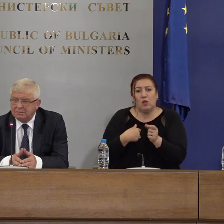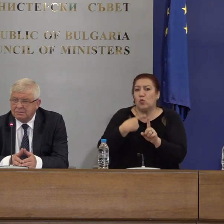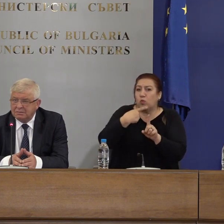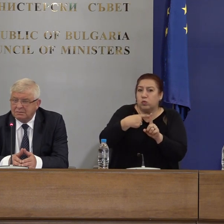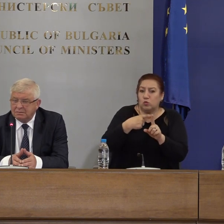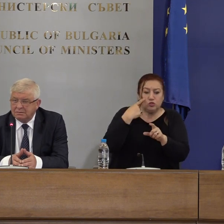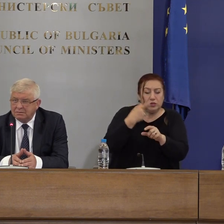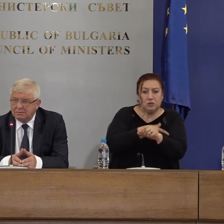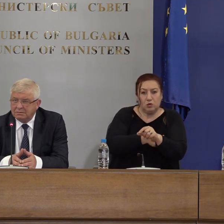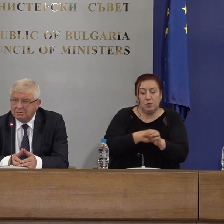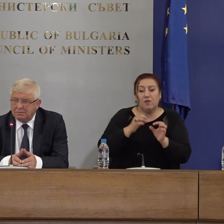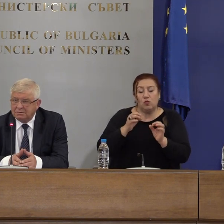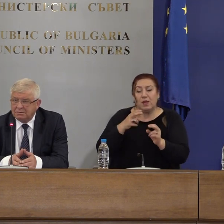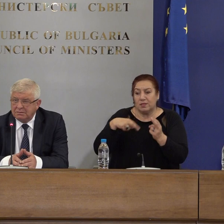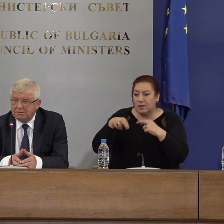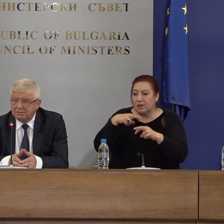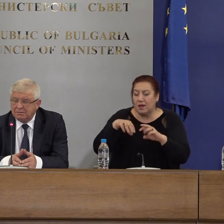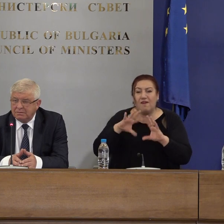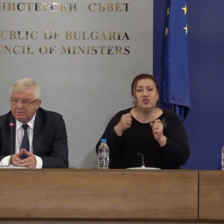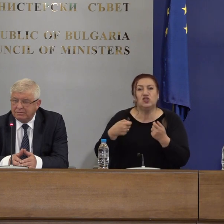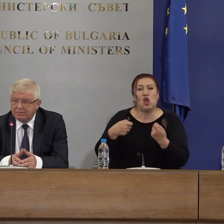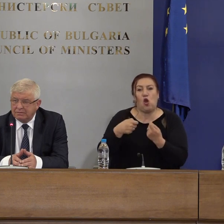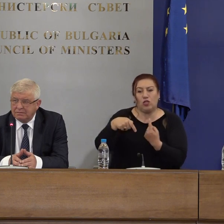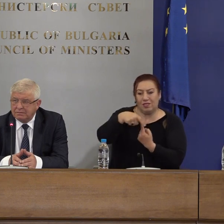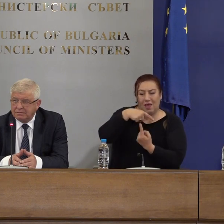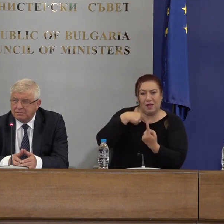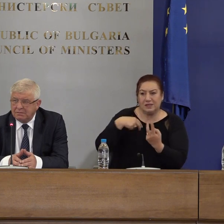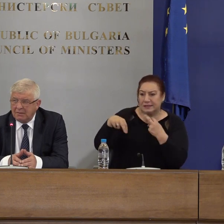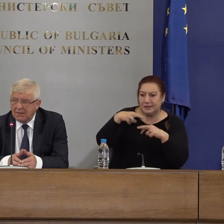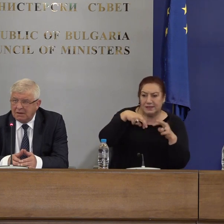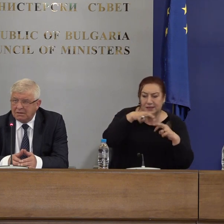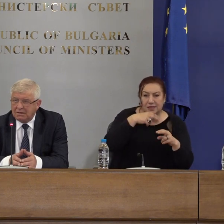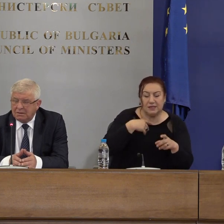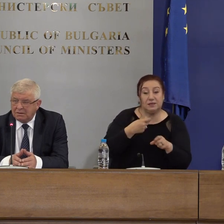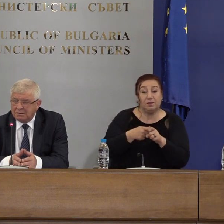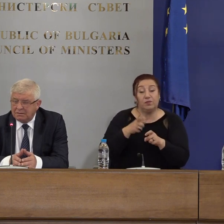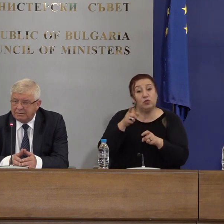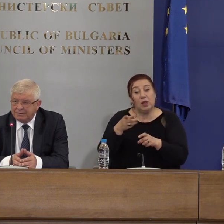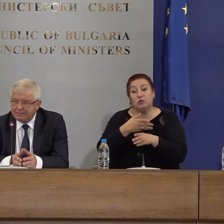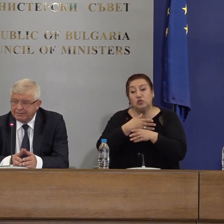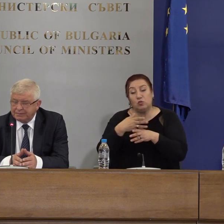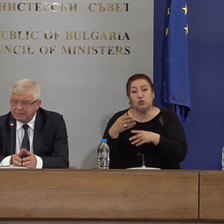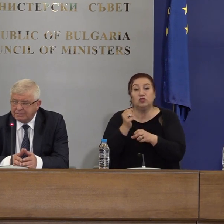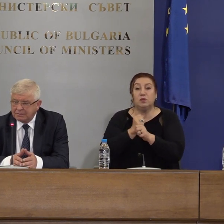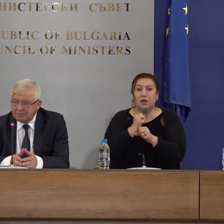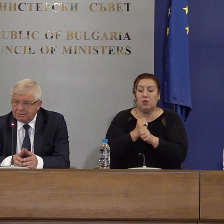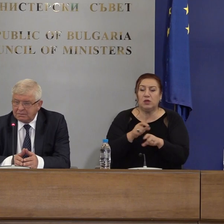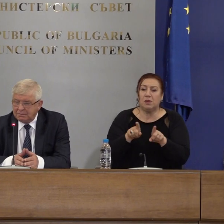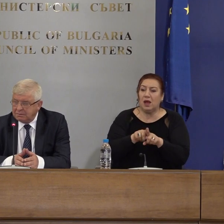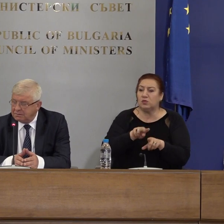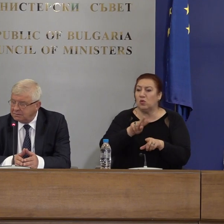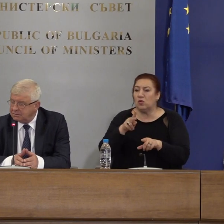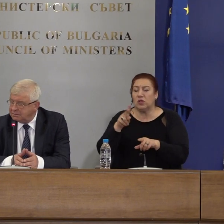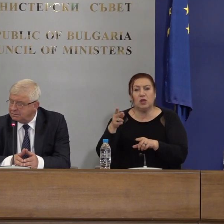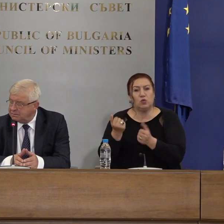момента сме в процес на набиране на проби от всички контактни, но и там ще продължим да работим както на всички други огнища.